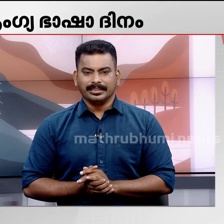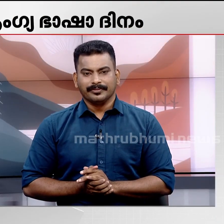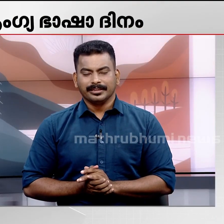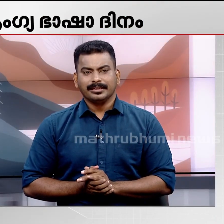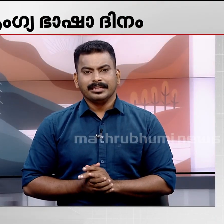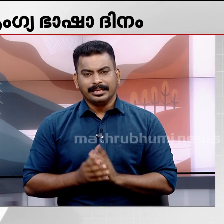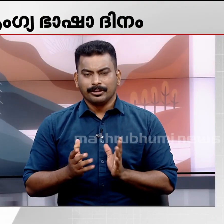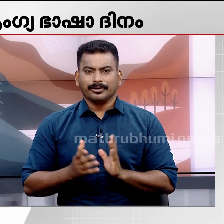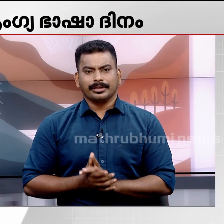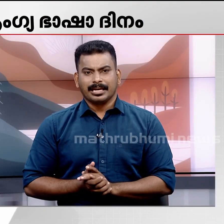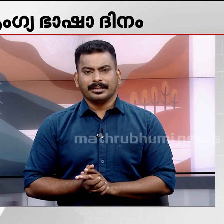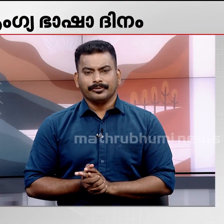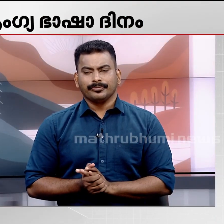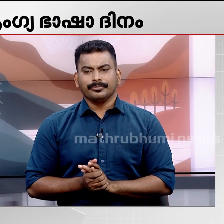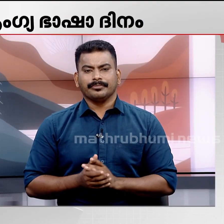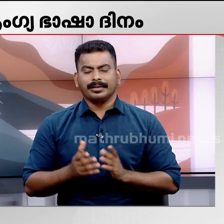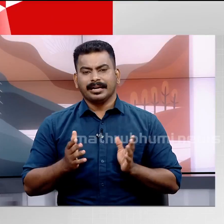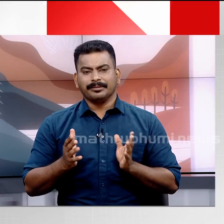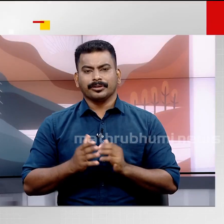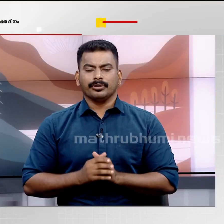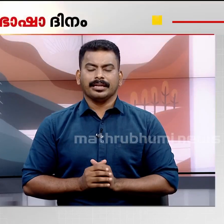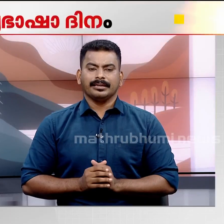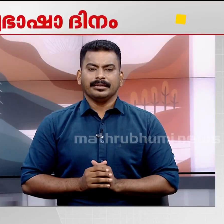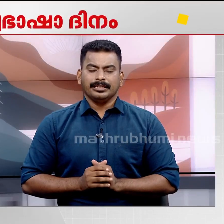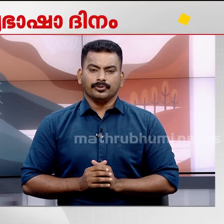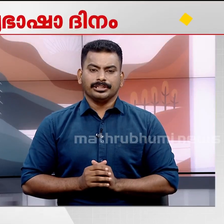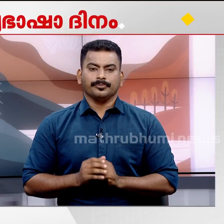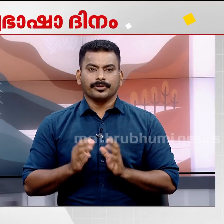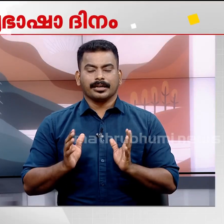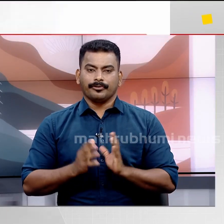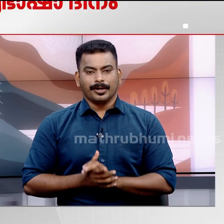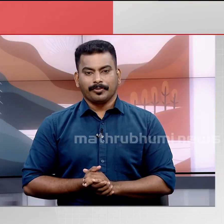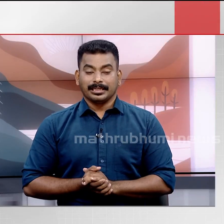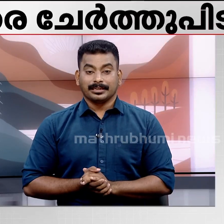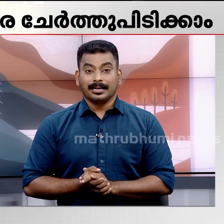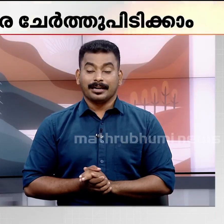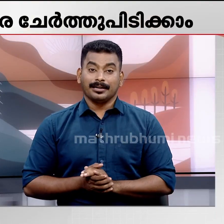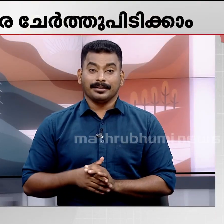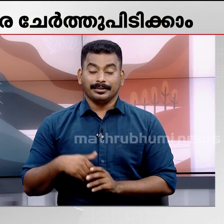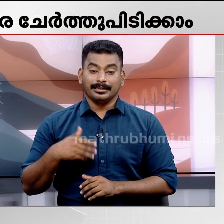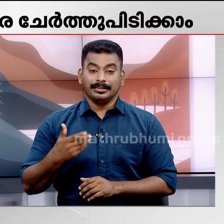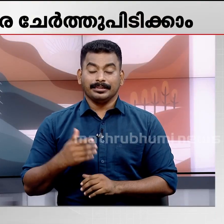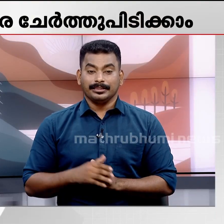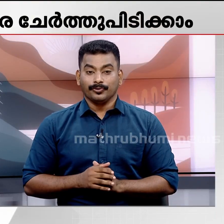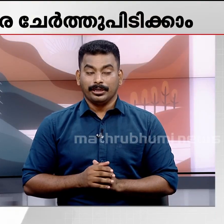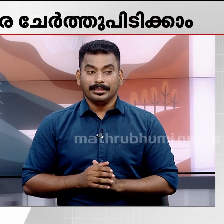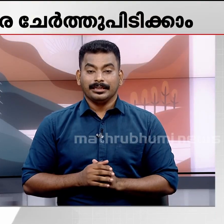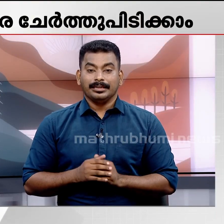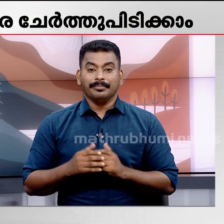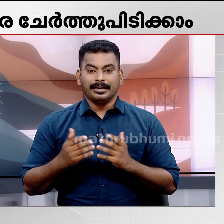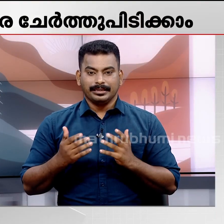ജോലി ചെയ്യുന്നവർ. ഇന്ത്യയിലും അങ്ങ് നോക്കിയാൽ അങ്ങനെ തന്നെ ഒരു 2000 പേർക്കുള്ളിലെ ഈ ജോലി ചെയ്യുന്ന മുഴുവൻ ആൾക്കാരുണ്ടാവുള്ളൂ. പക്ഷേ അത്ര ആൾക്കാരല്ല ഇന്ത്യയിൽ ഈ